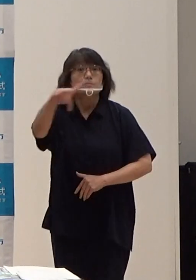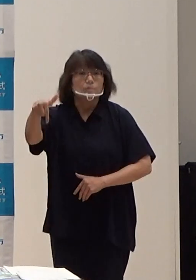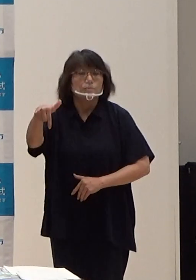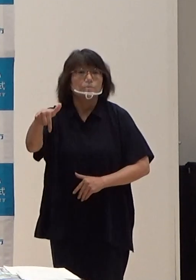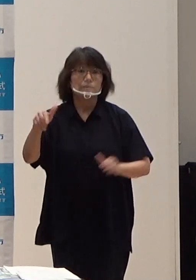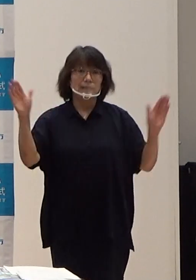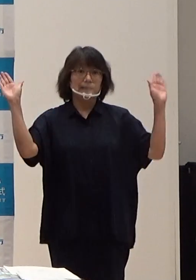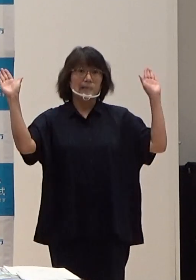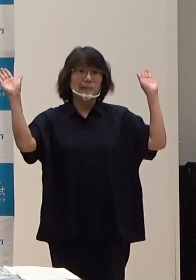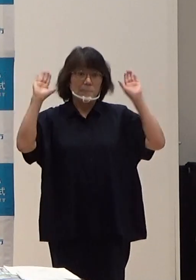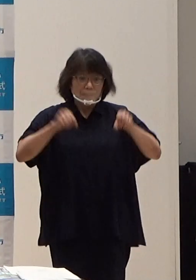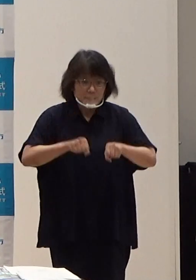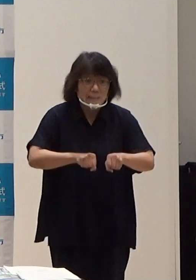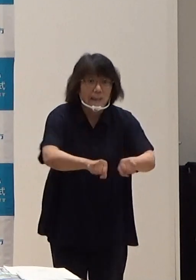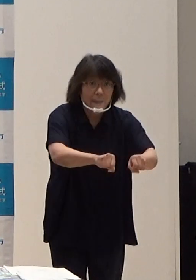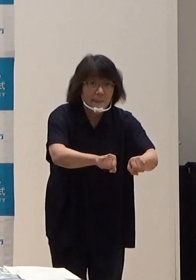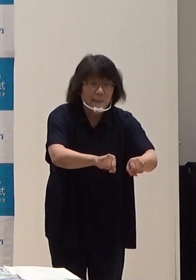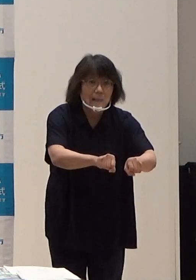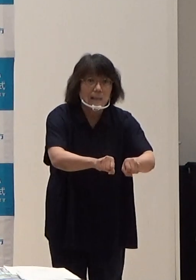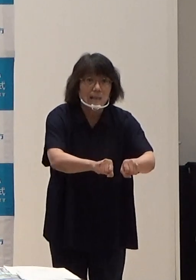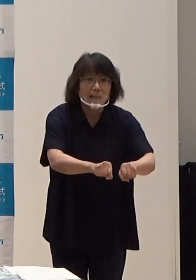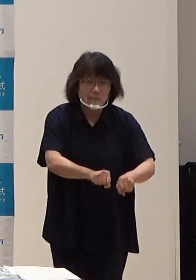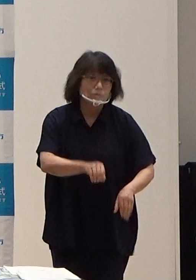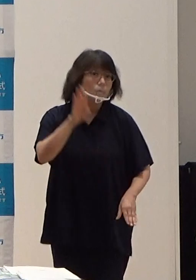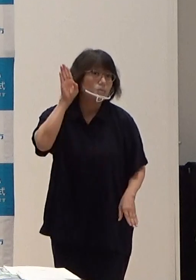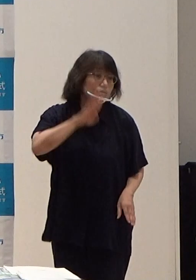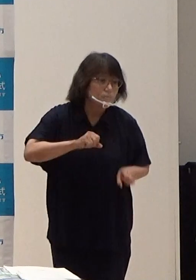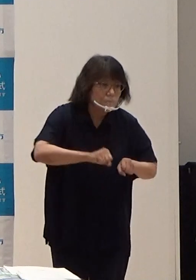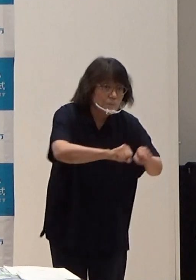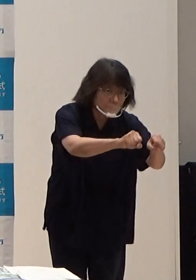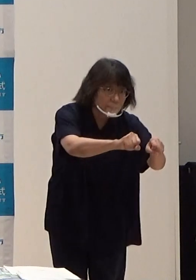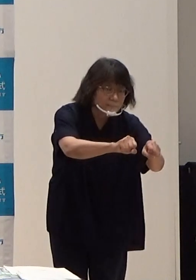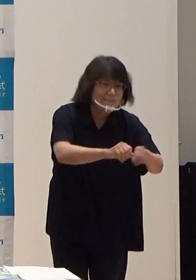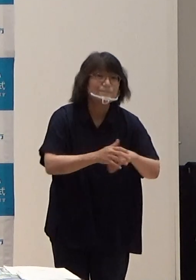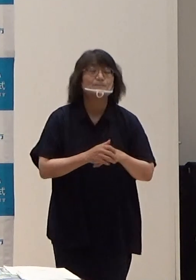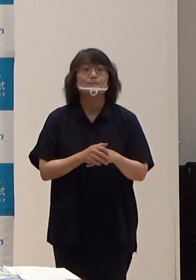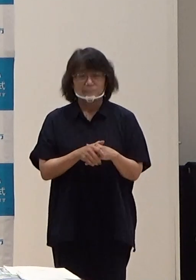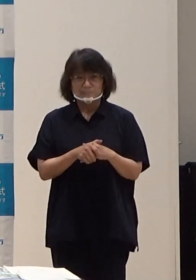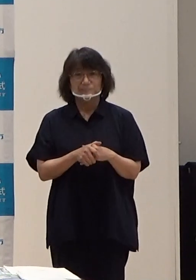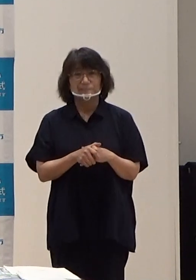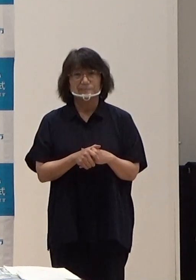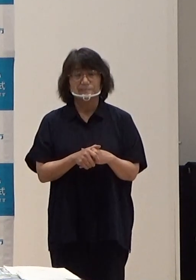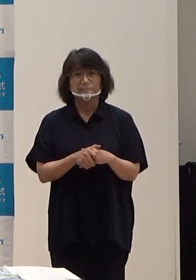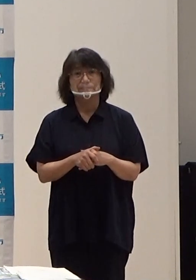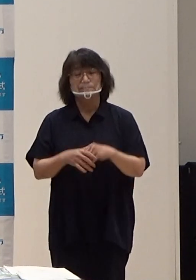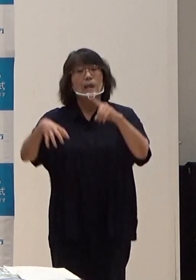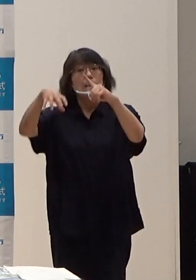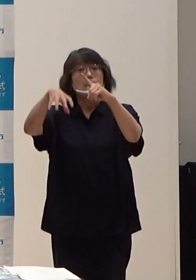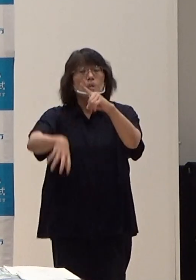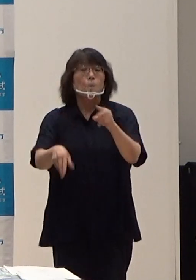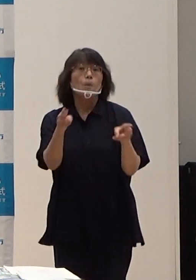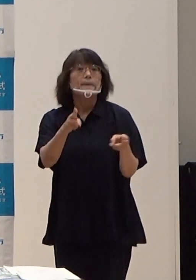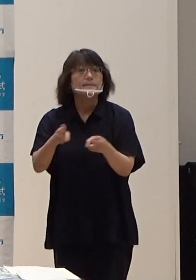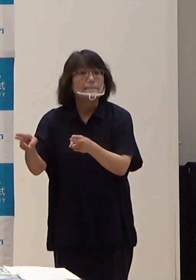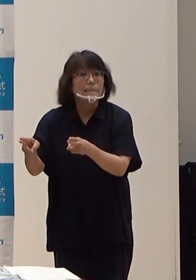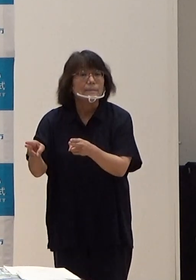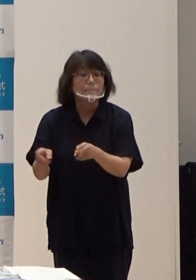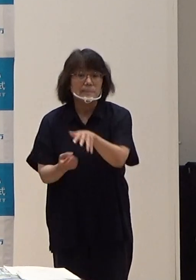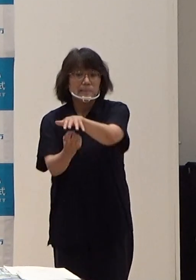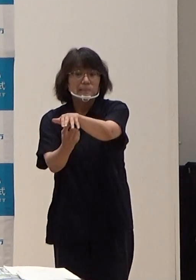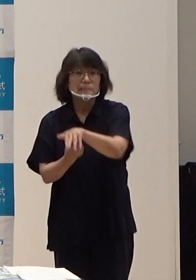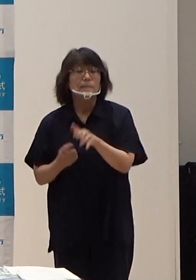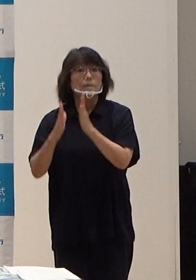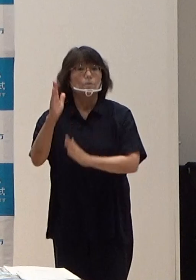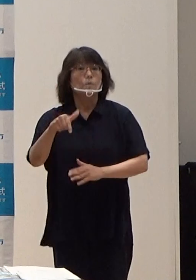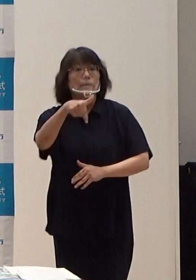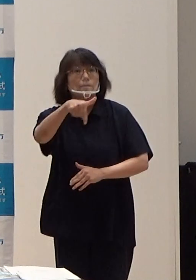とか、あるいは都市整備部の所管でいきますと、子ども安心公園とか公園整備ですね。農林部ですと